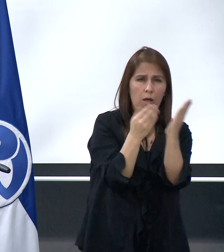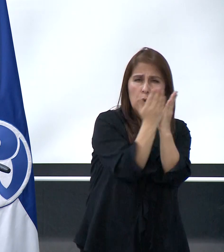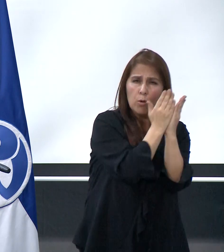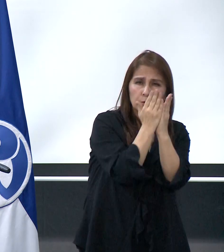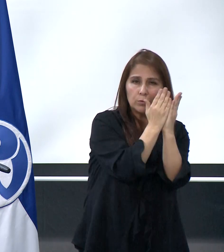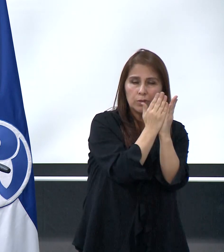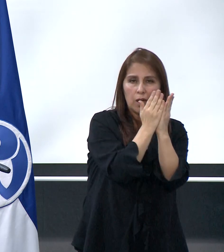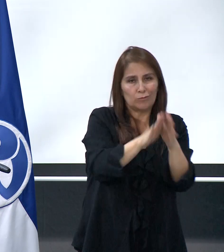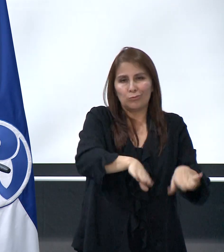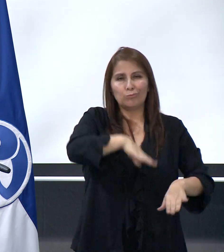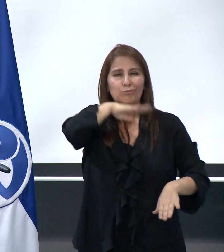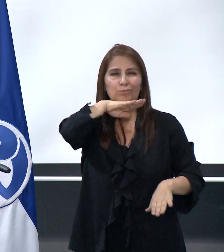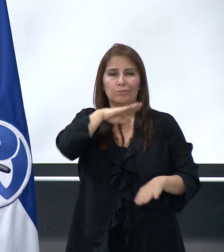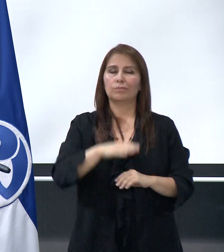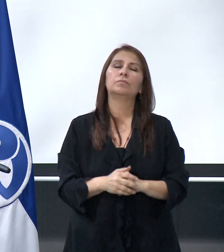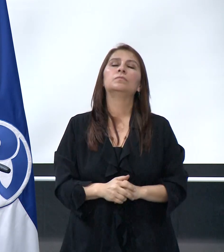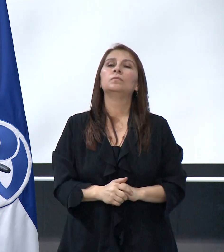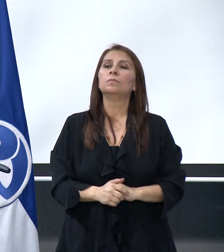bien